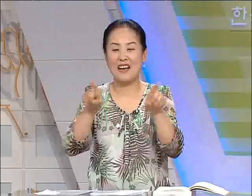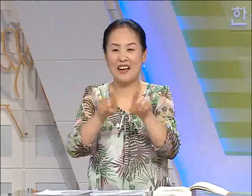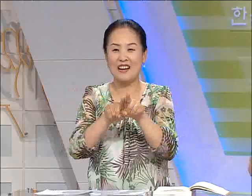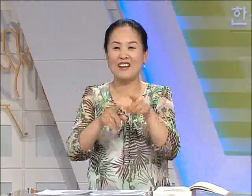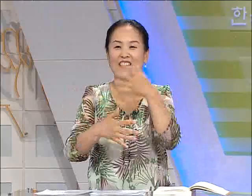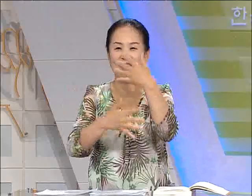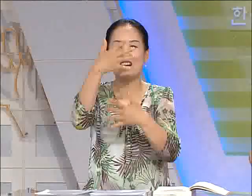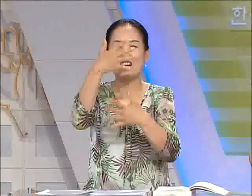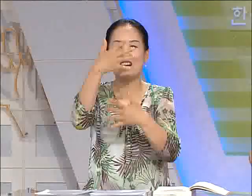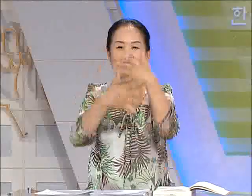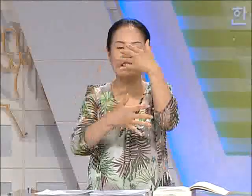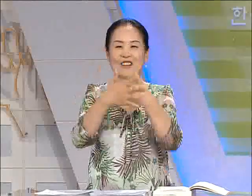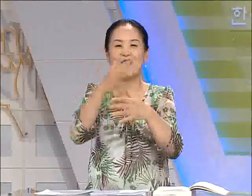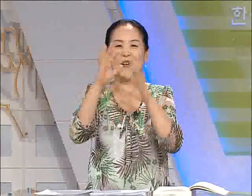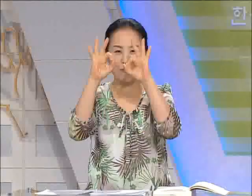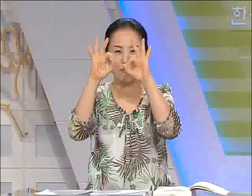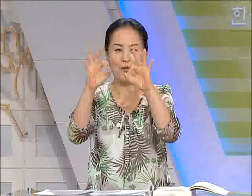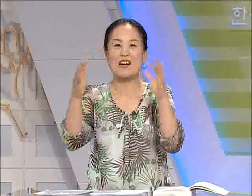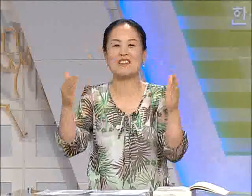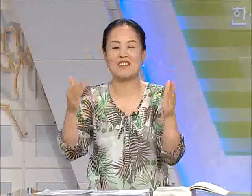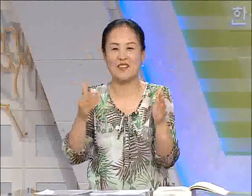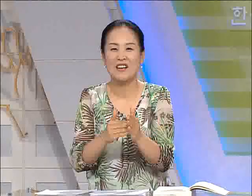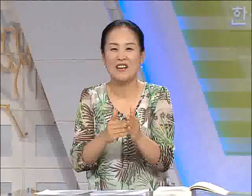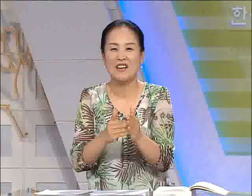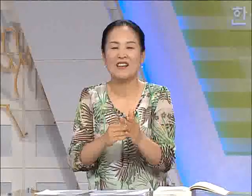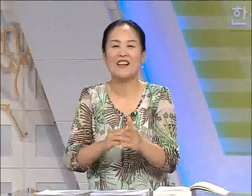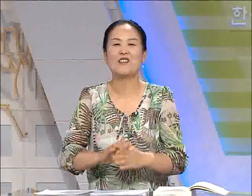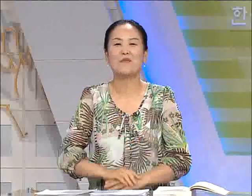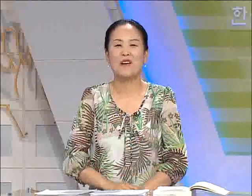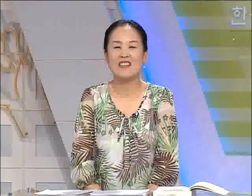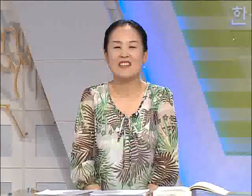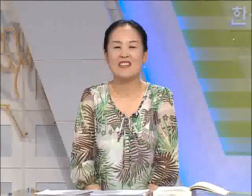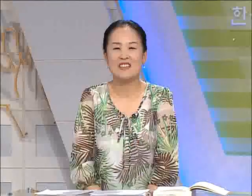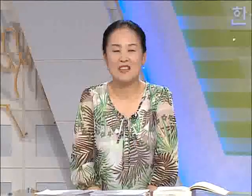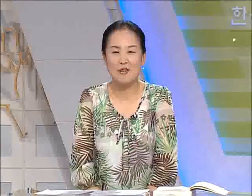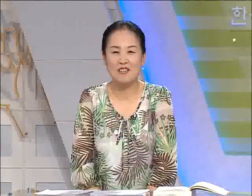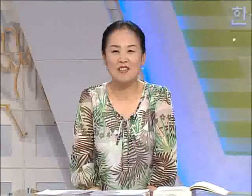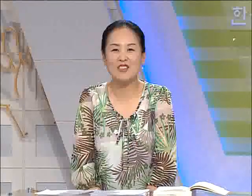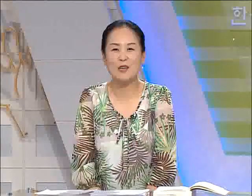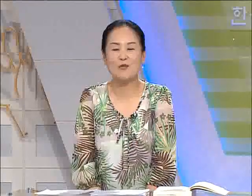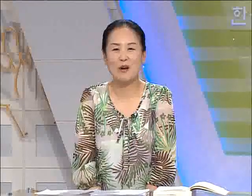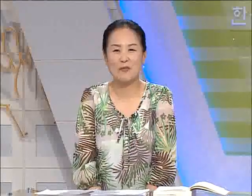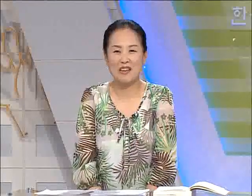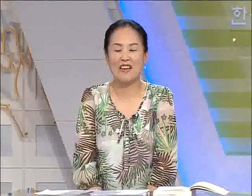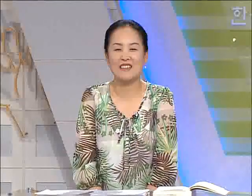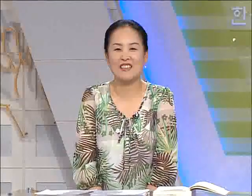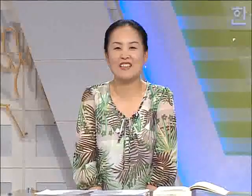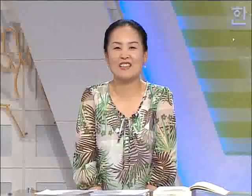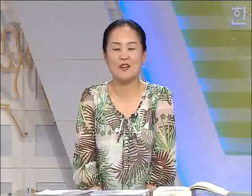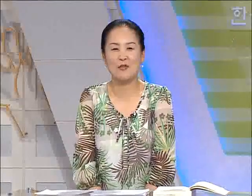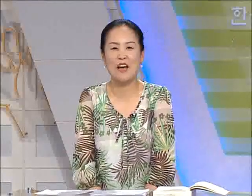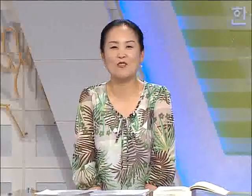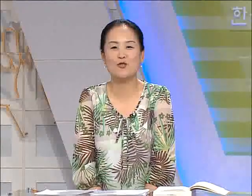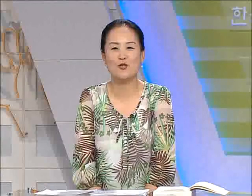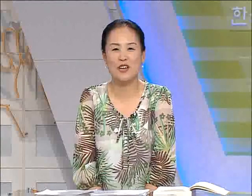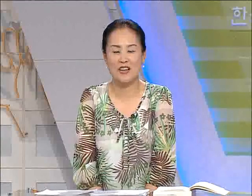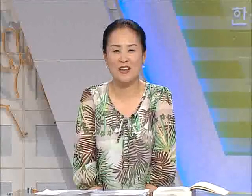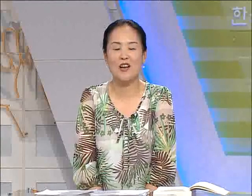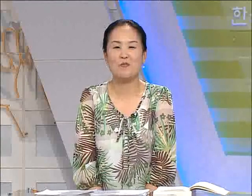친구랑 영화를 보았어요. 네, 그러면 김현철 선생님과 함께 지난 시간에 본 한국수화일